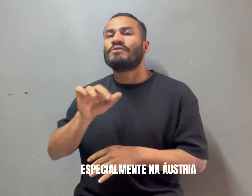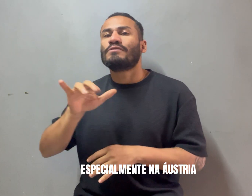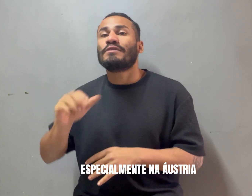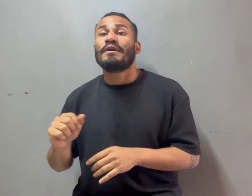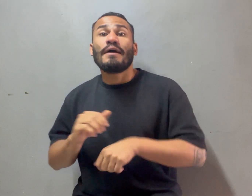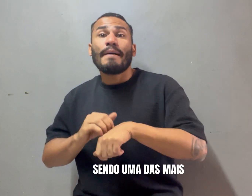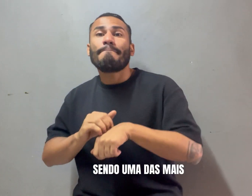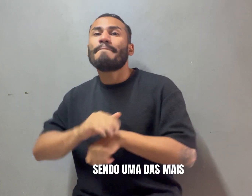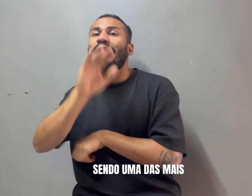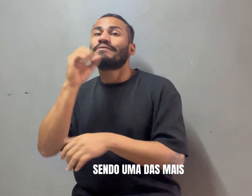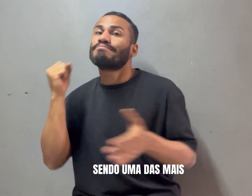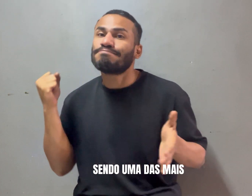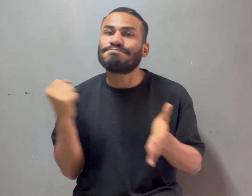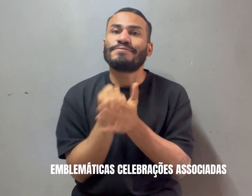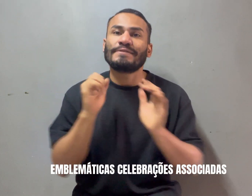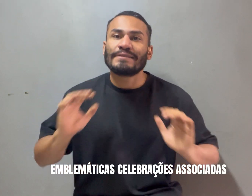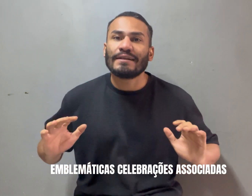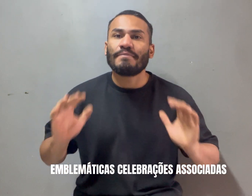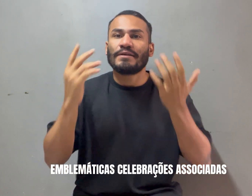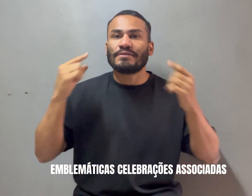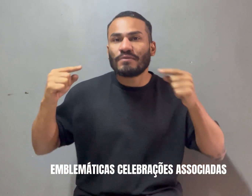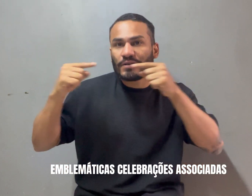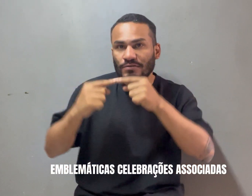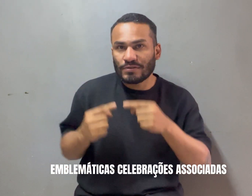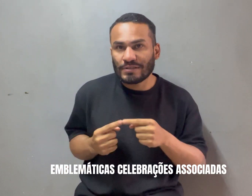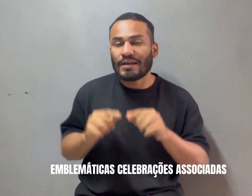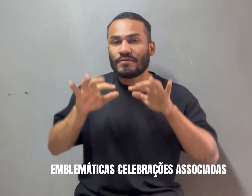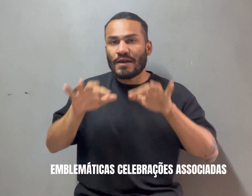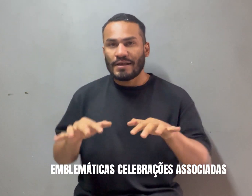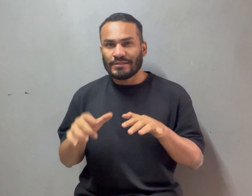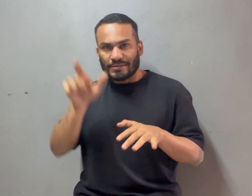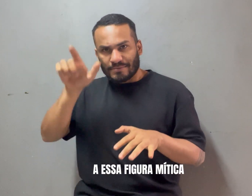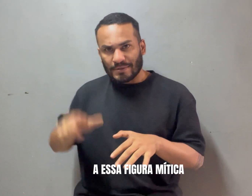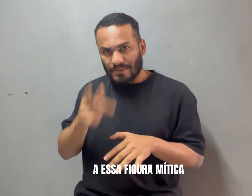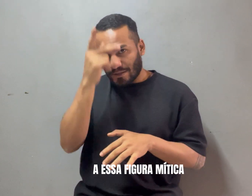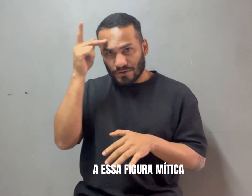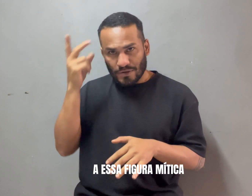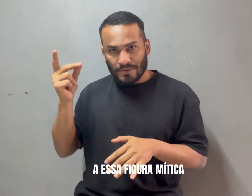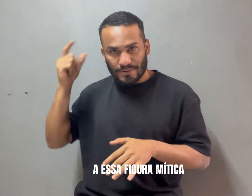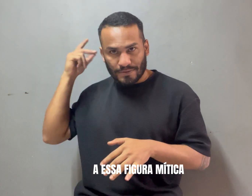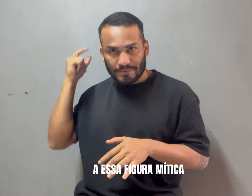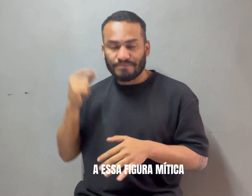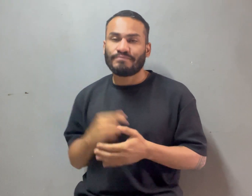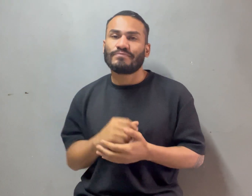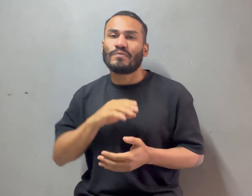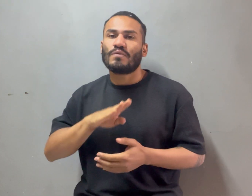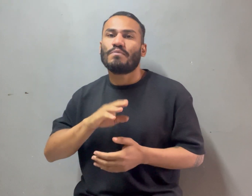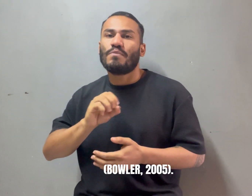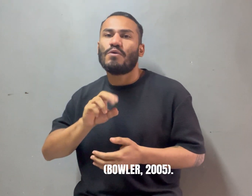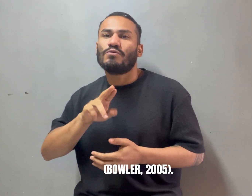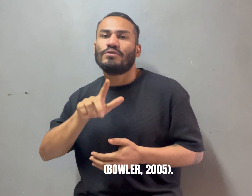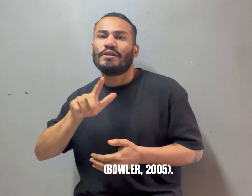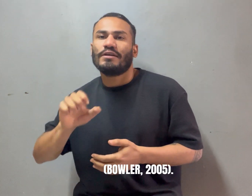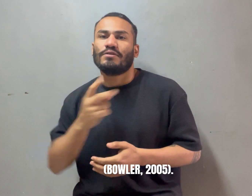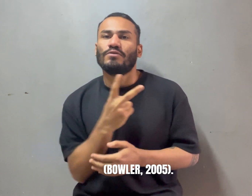Áustria, sendo uma das mais emblemáticas celebrações associadas a essa figura mítica. Bowler,